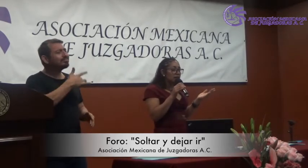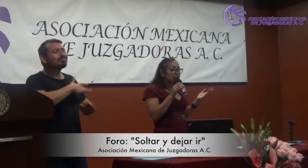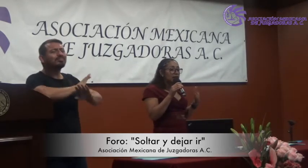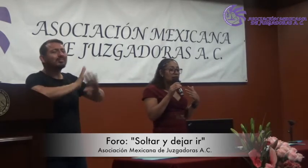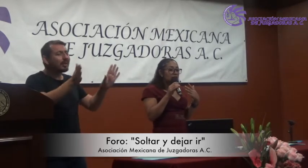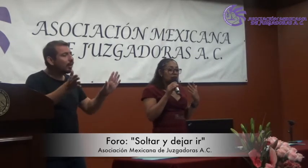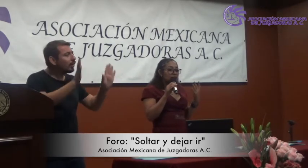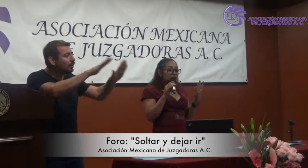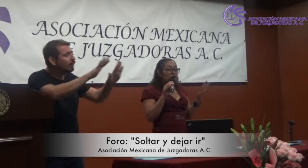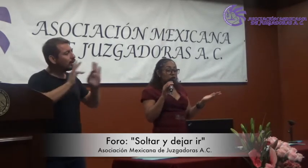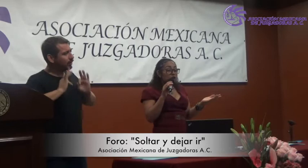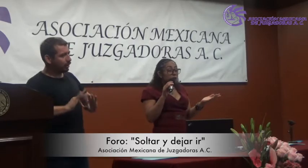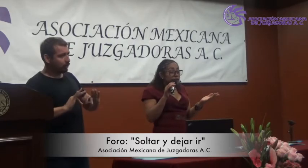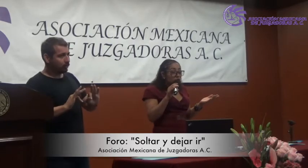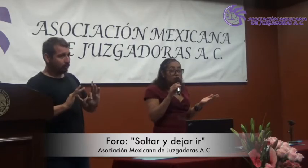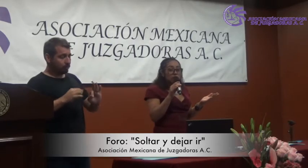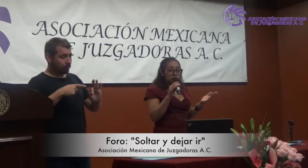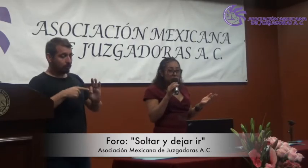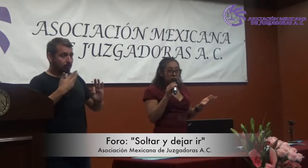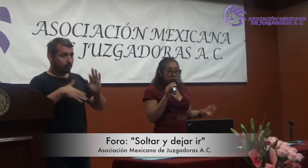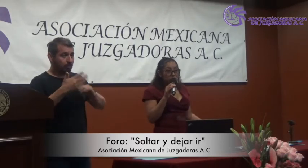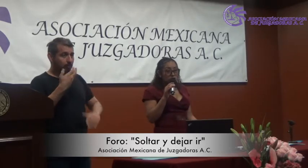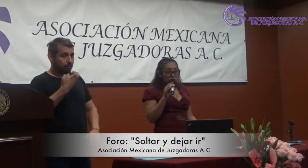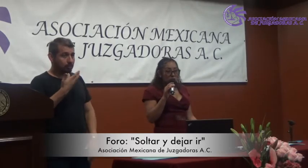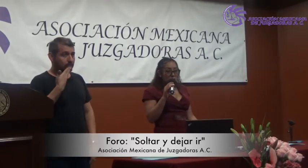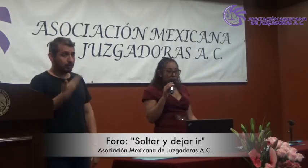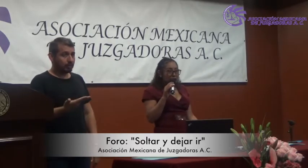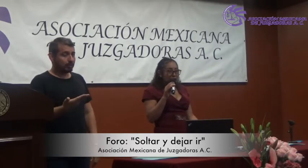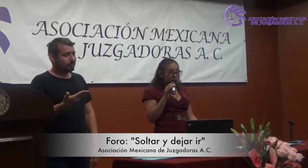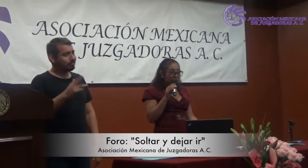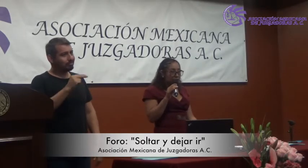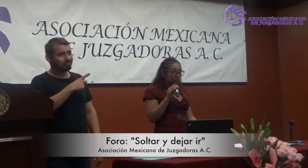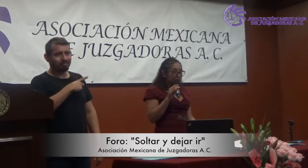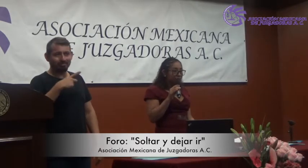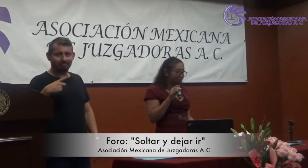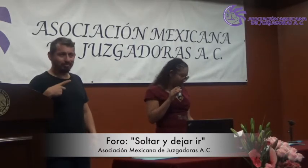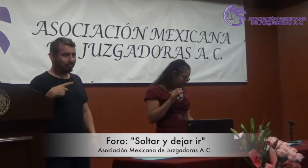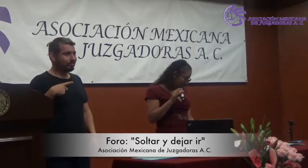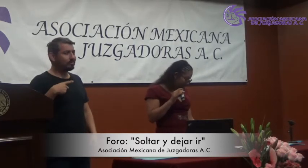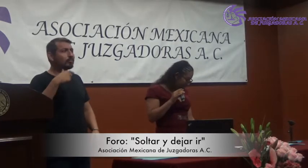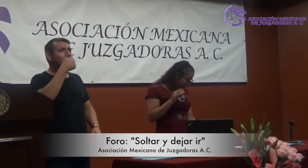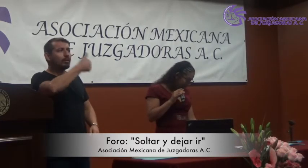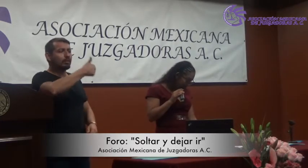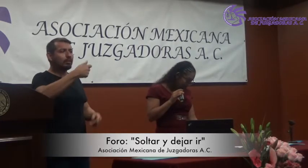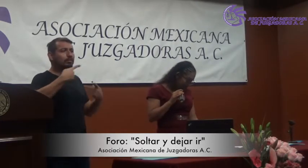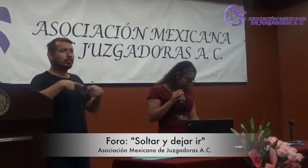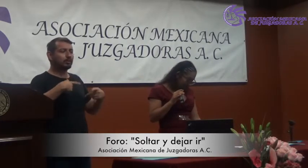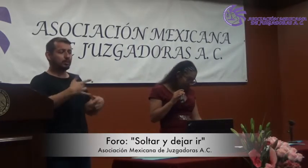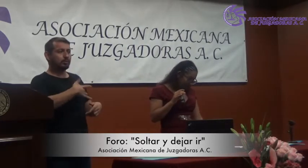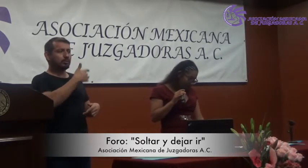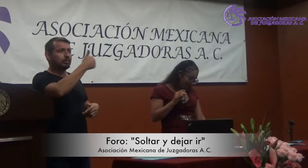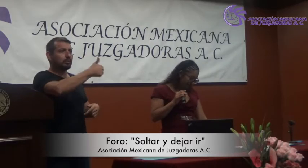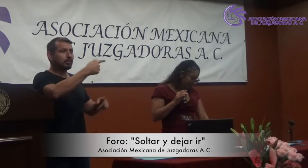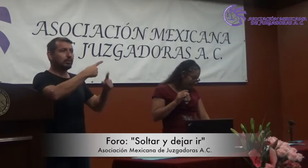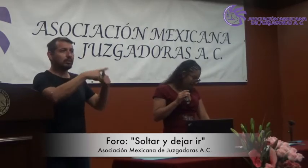sino entender que la otra persona lo está viviendo de una manera diferente.